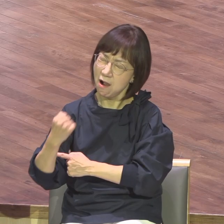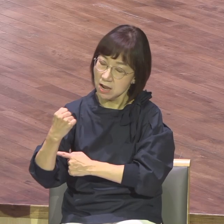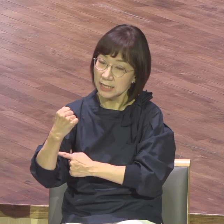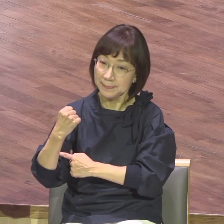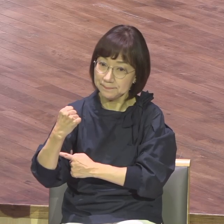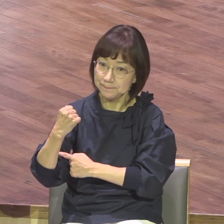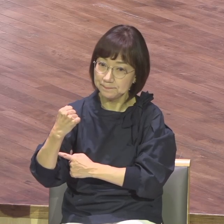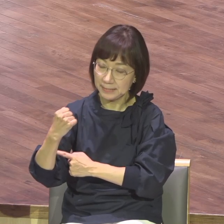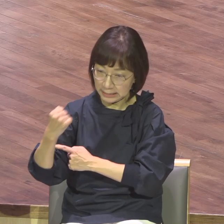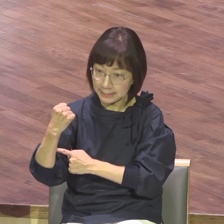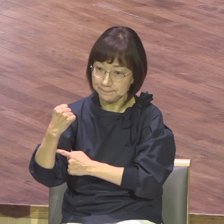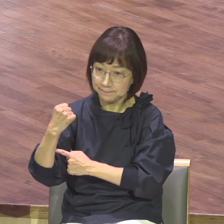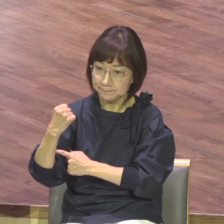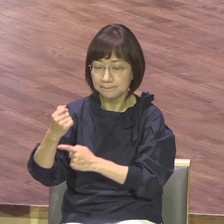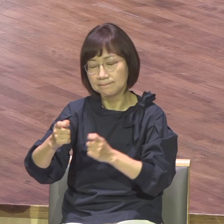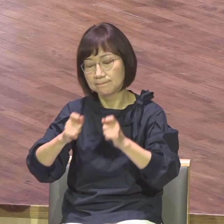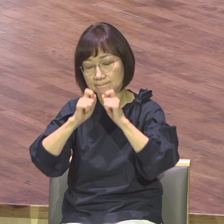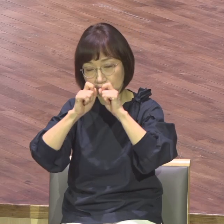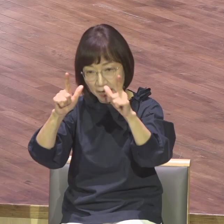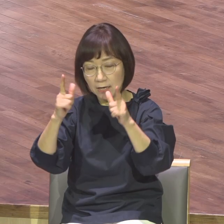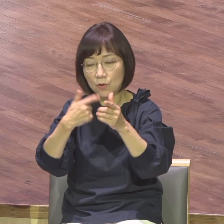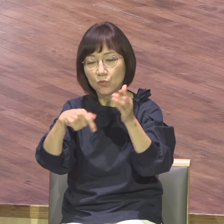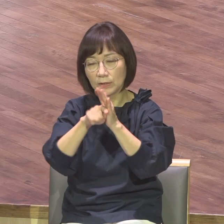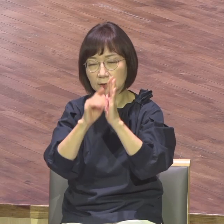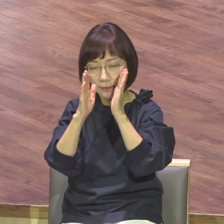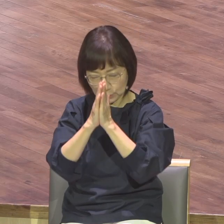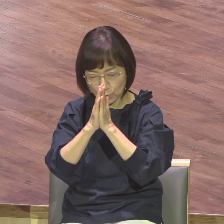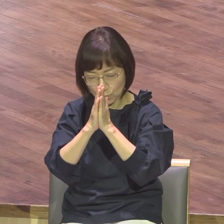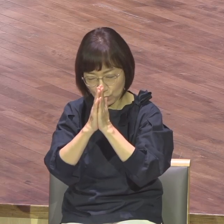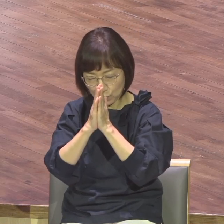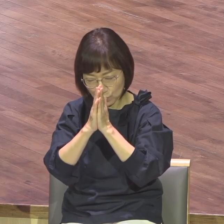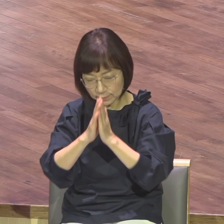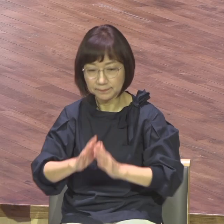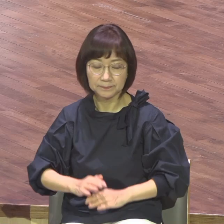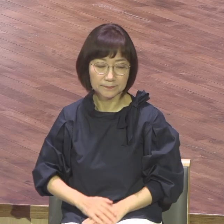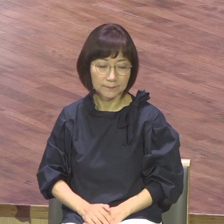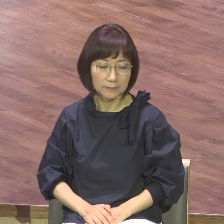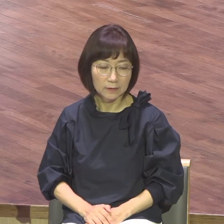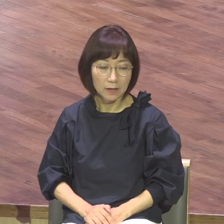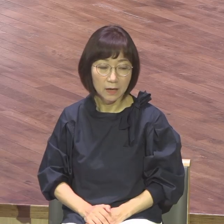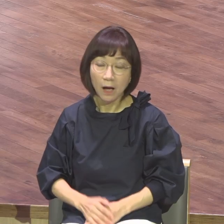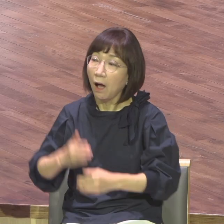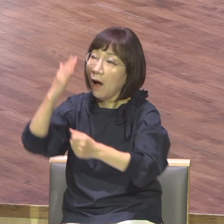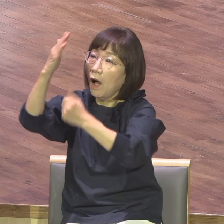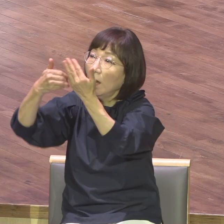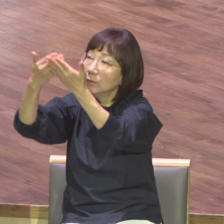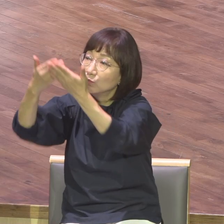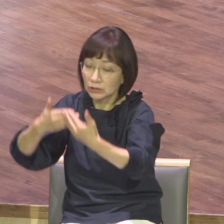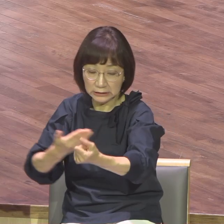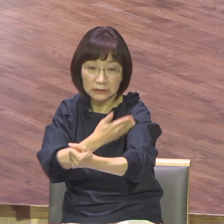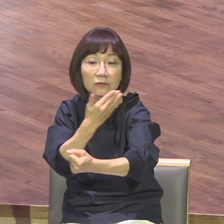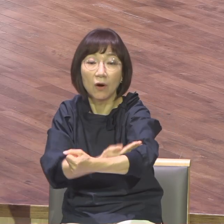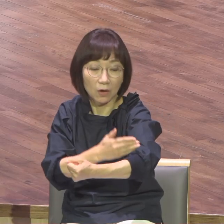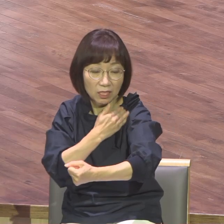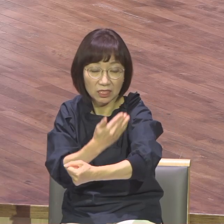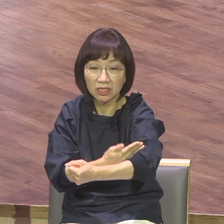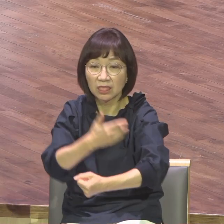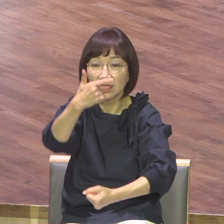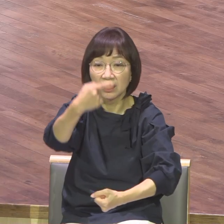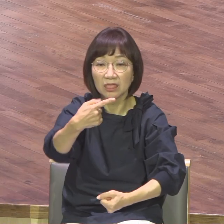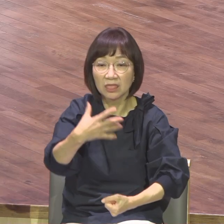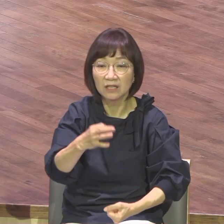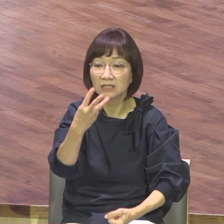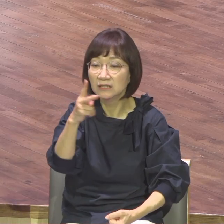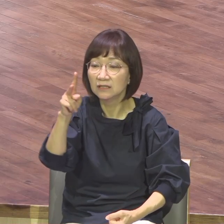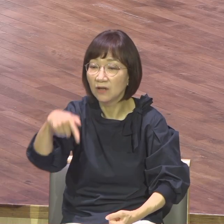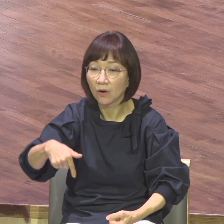큰지 깨닫도록 기도를 드린다고 했는데 그 능력이 무엇인지 밝히고 있어요.